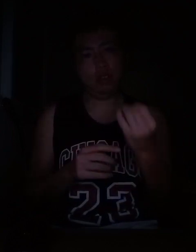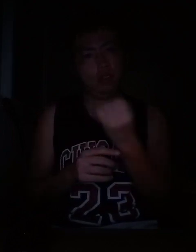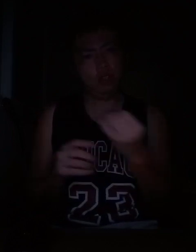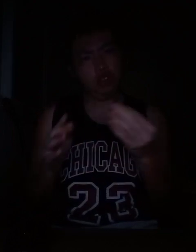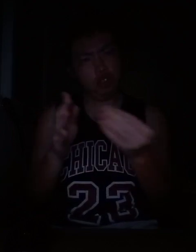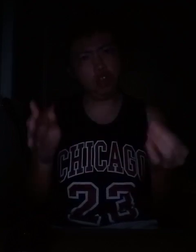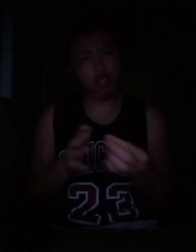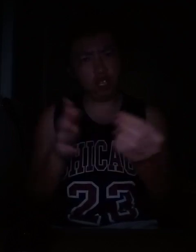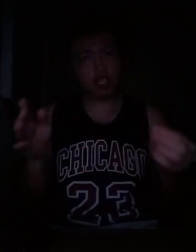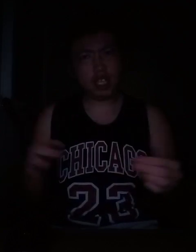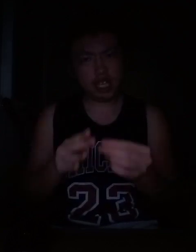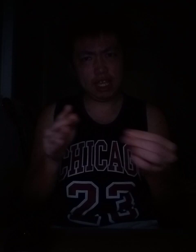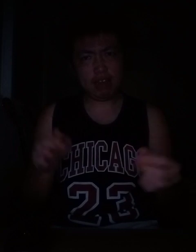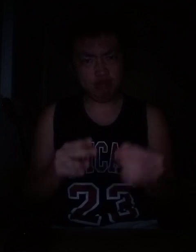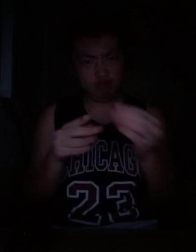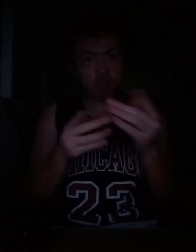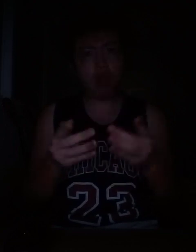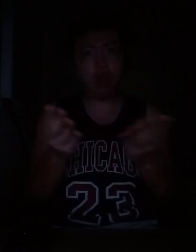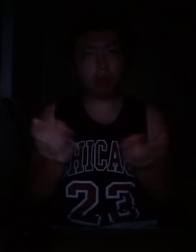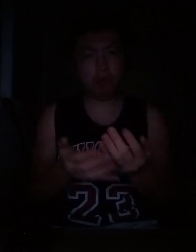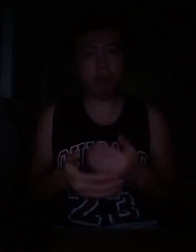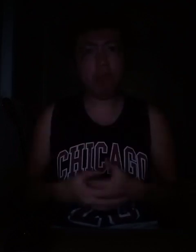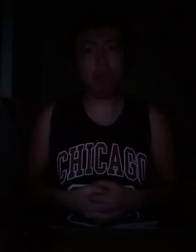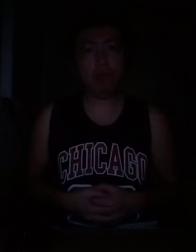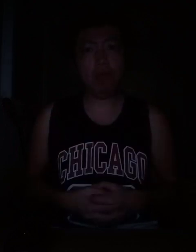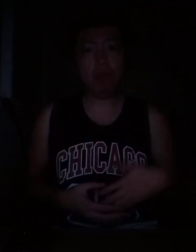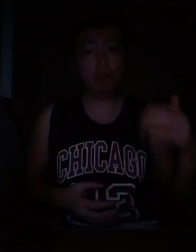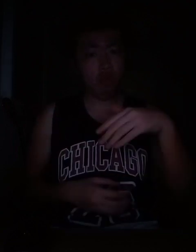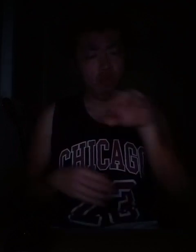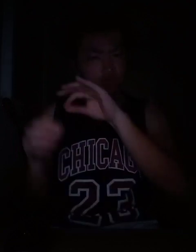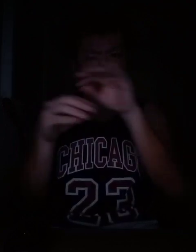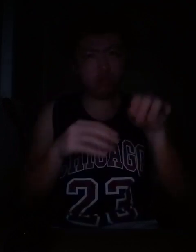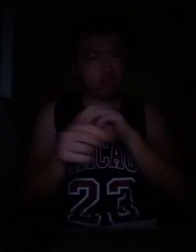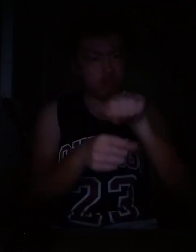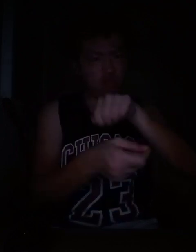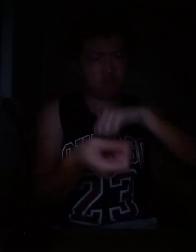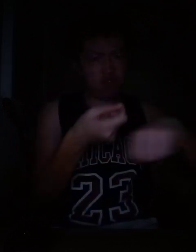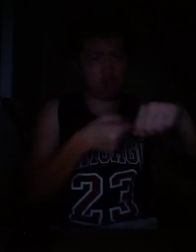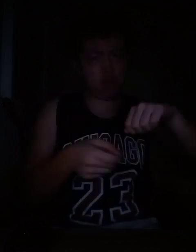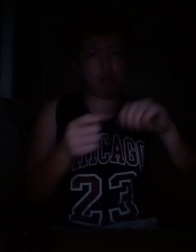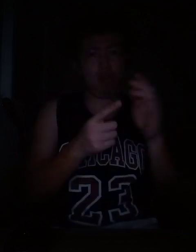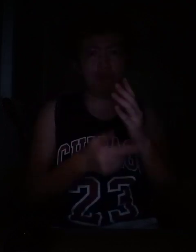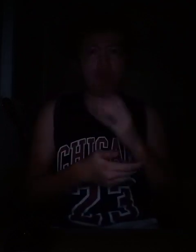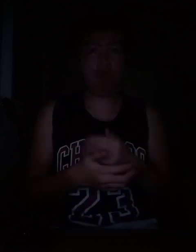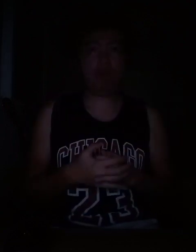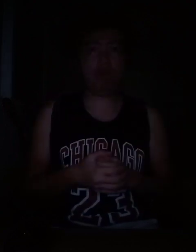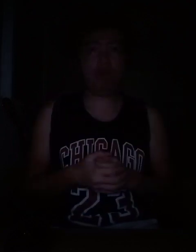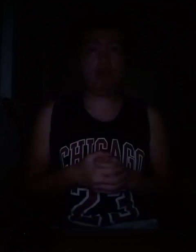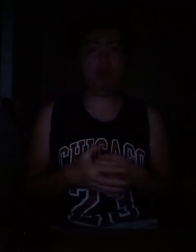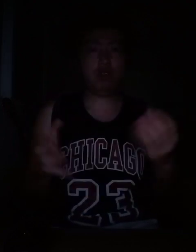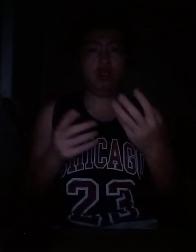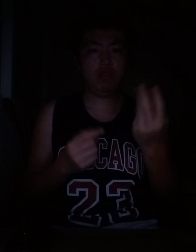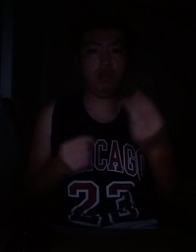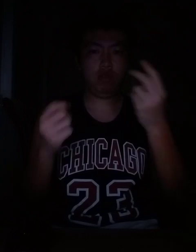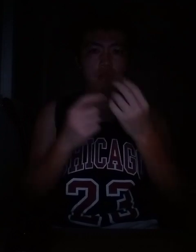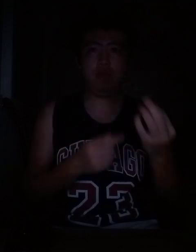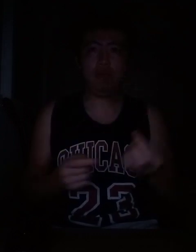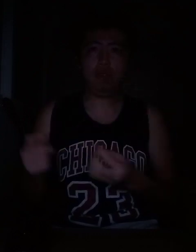항구에 가득 찬 선박들 서로 단단히 줄을 묶어 정박했습니다. 2천여 척의 선박들이 태풍